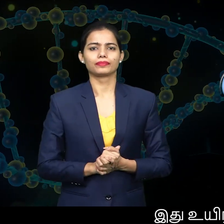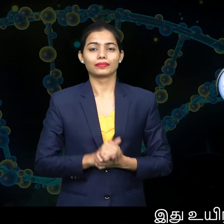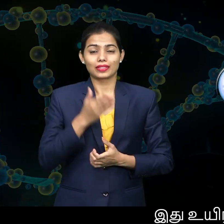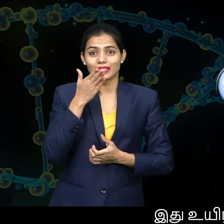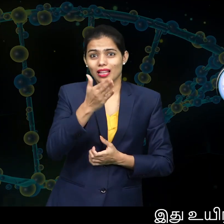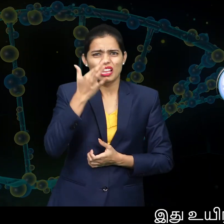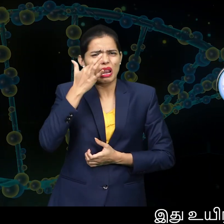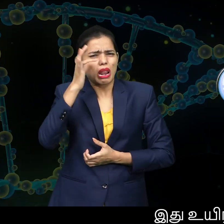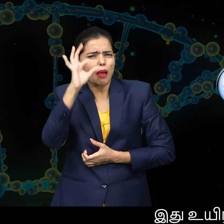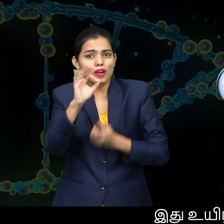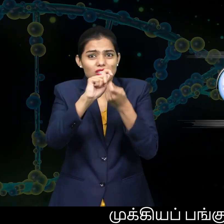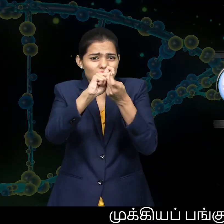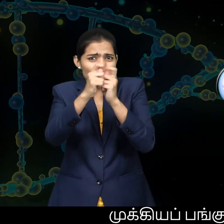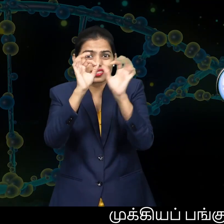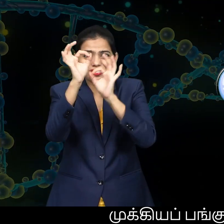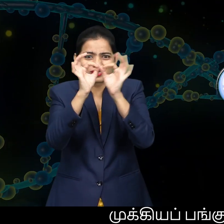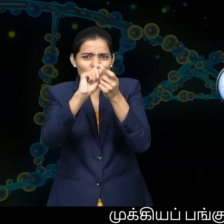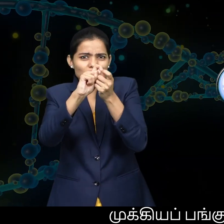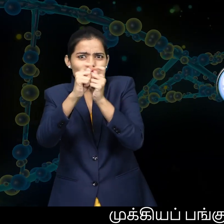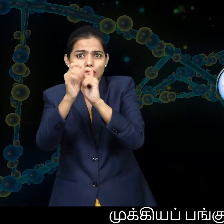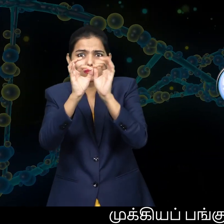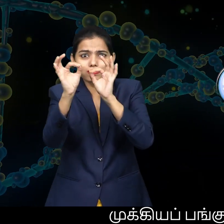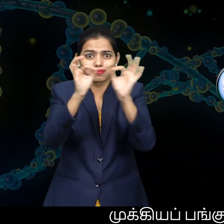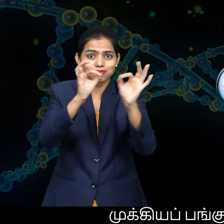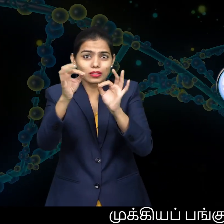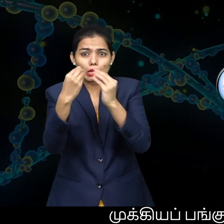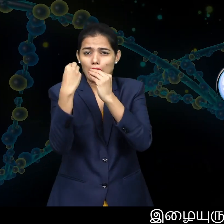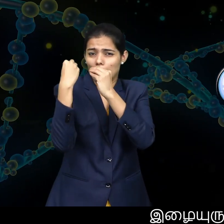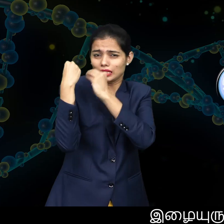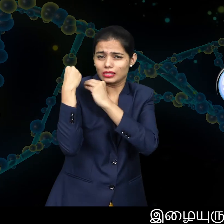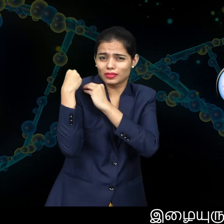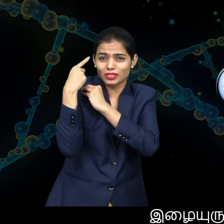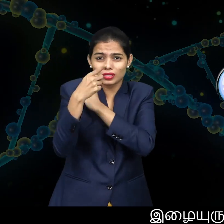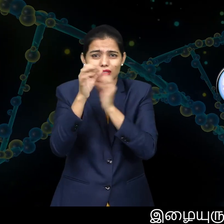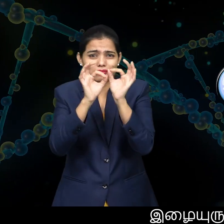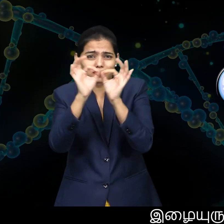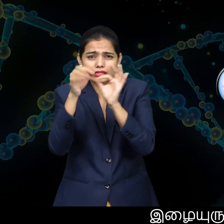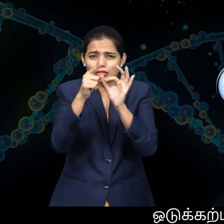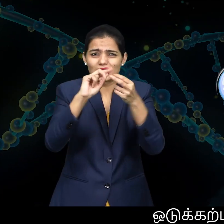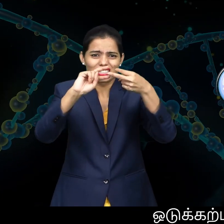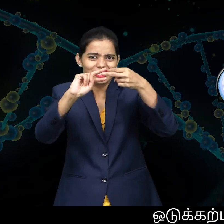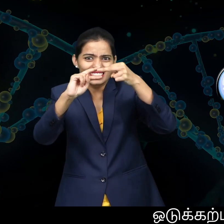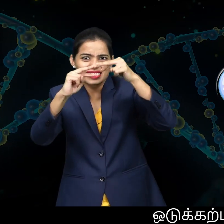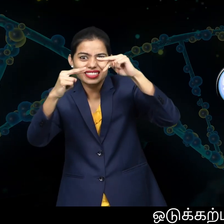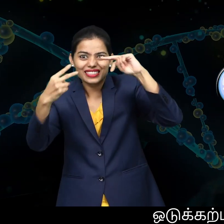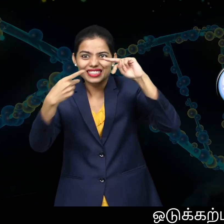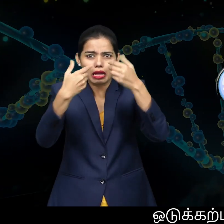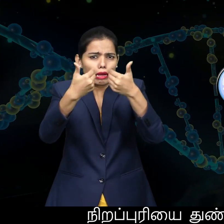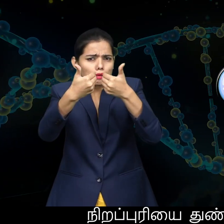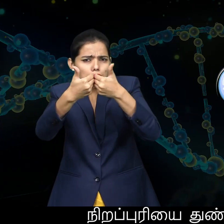இது உயிரணு பிரிவில் முக்கிய பங்கு வகிக்கிறது மற்றும் இழையுறு பிரிவு மற்றும் ஒடுக்கற் பிரிவின் போது